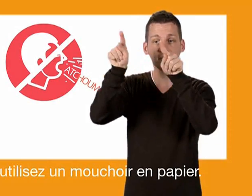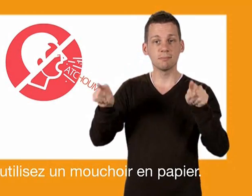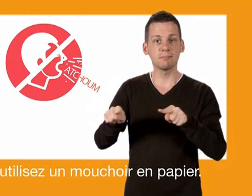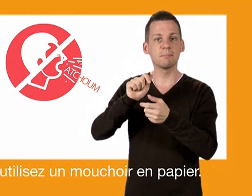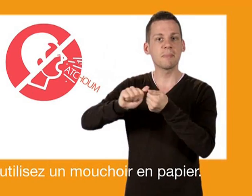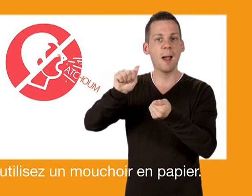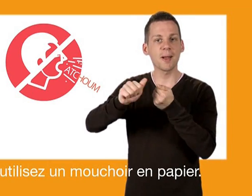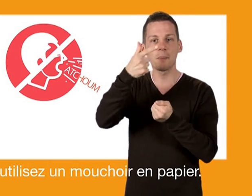papier.